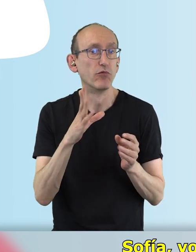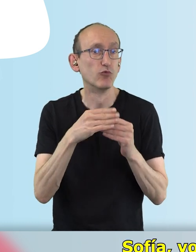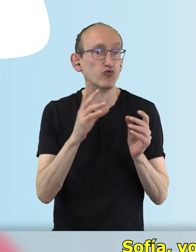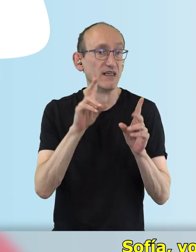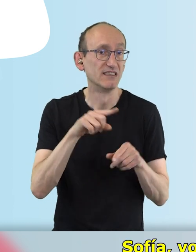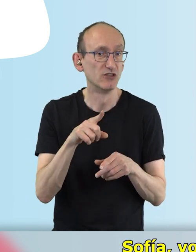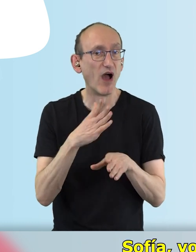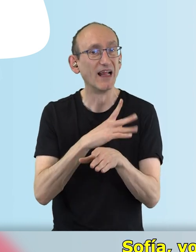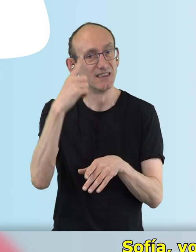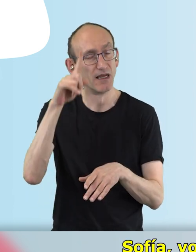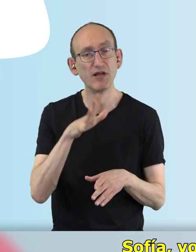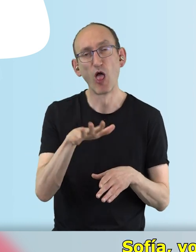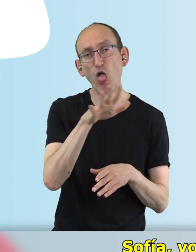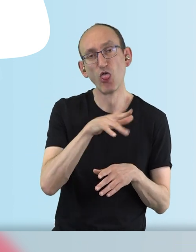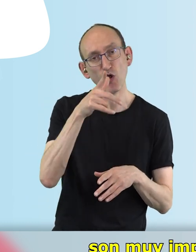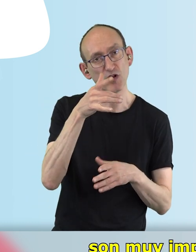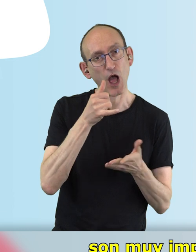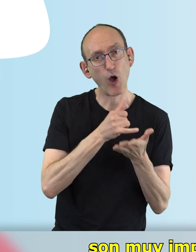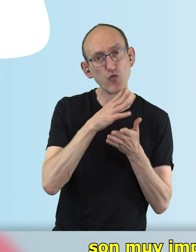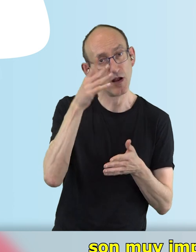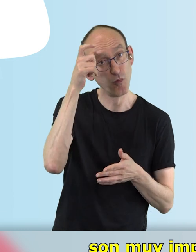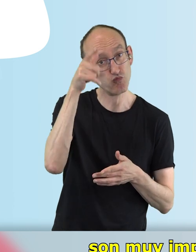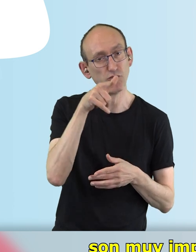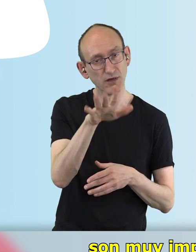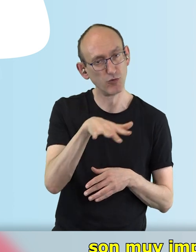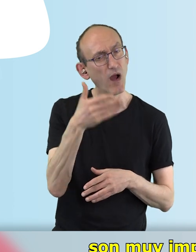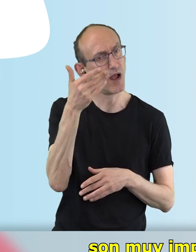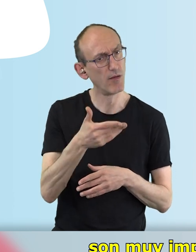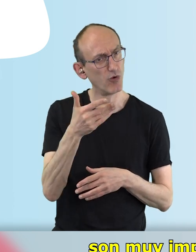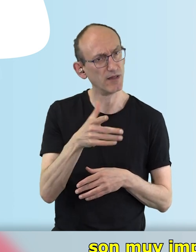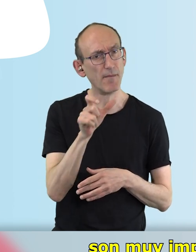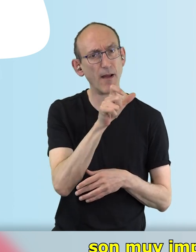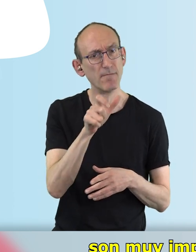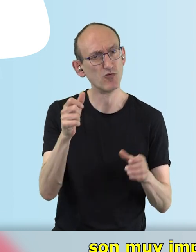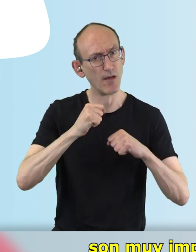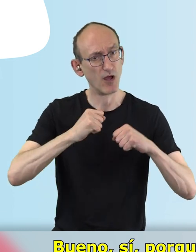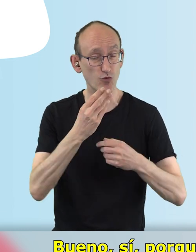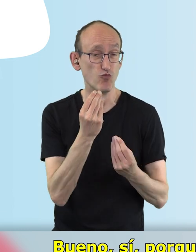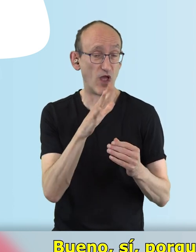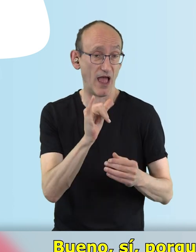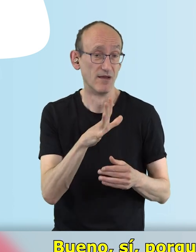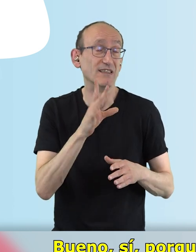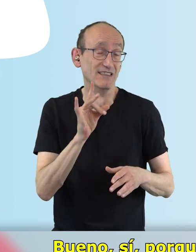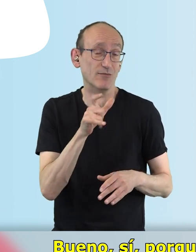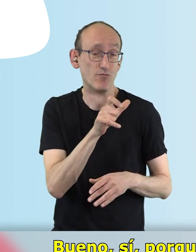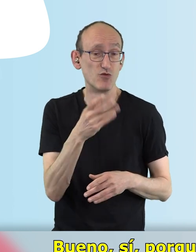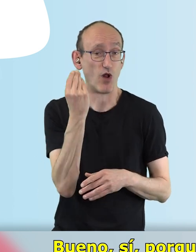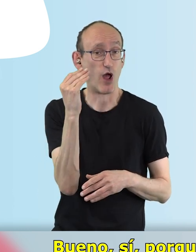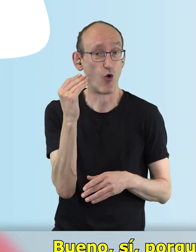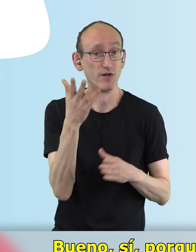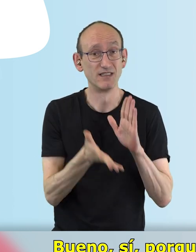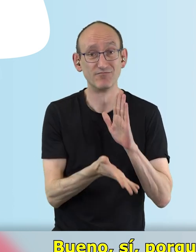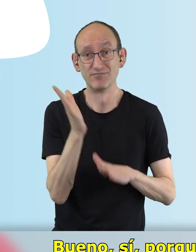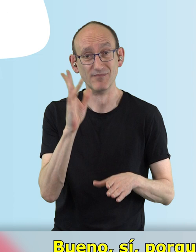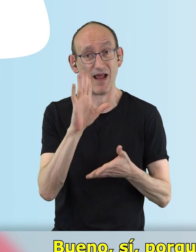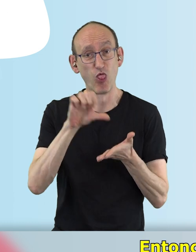ella. Sofía, yo creo que las zonas rurales, los pueblos, son muy importantes y hay muchas personas también mayores. Bueno, sí, porque los jóvenes se van todos a